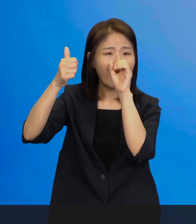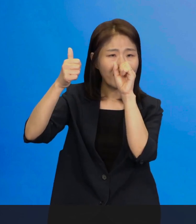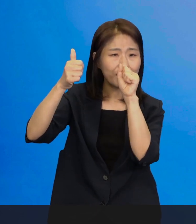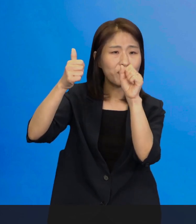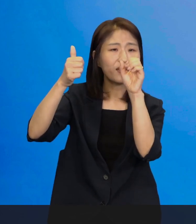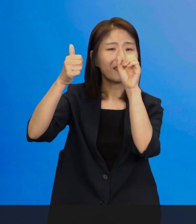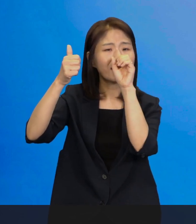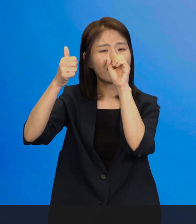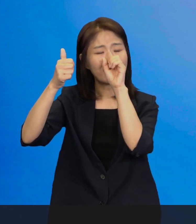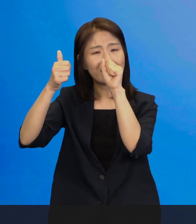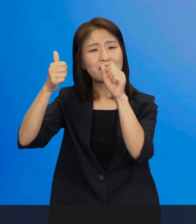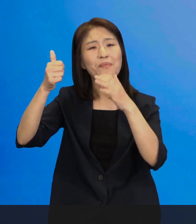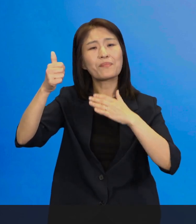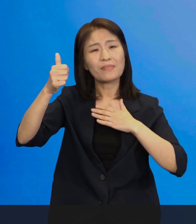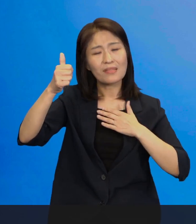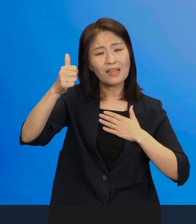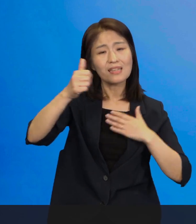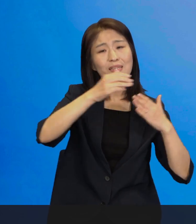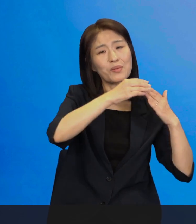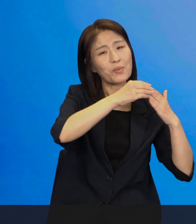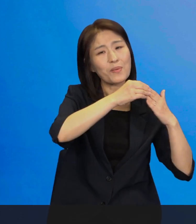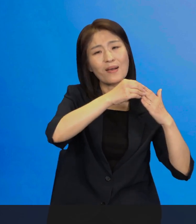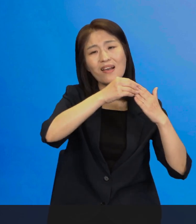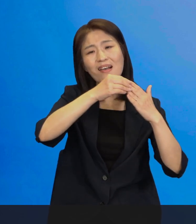주님의 선하심이 날